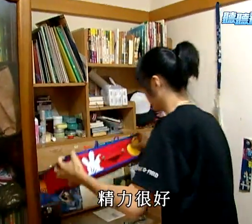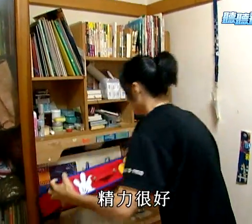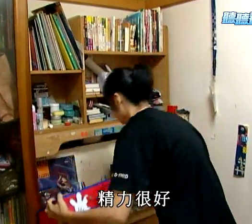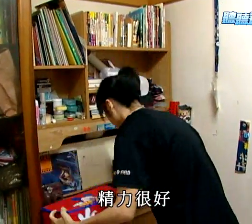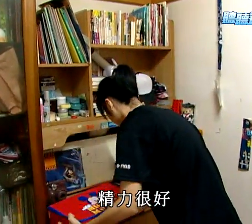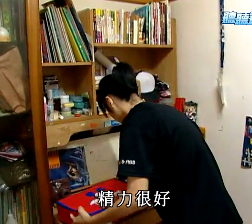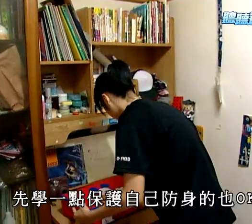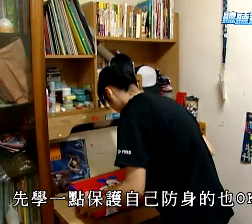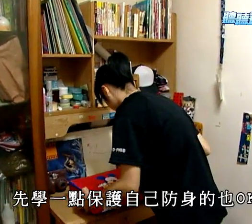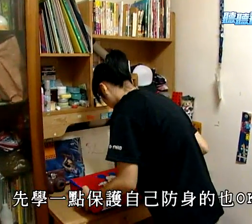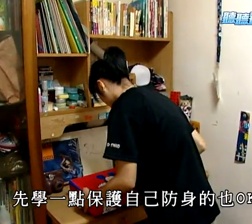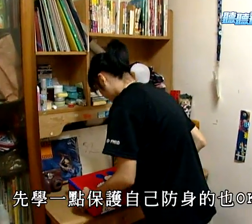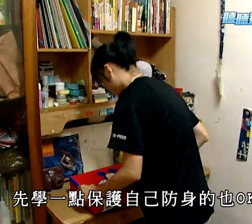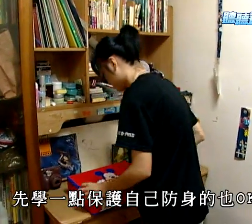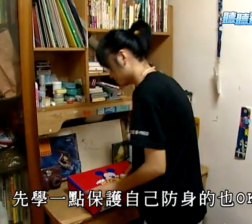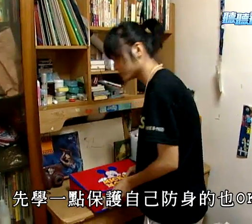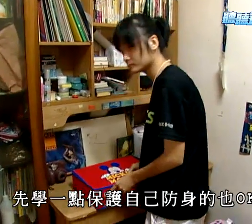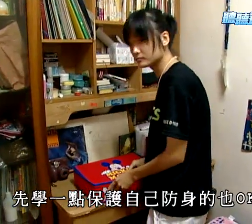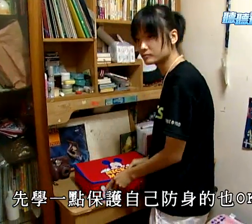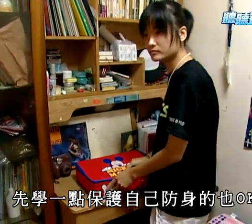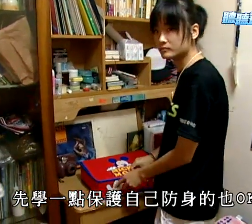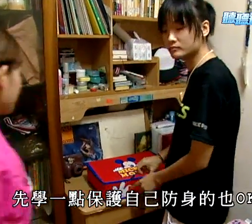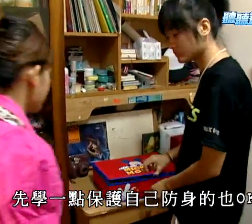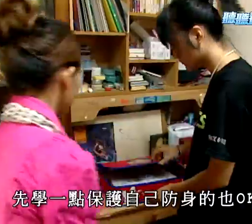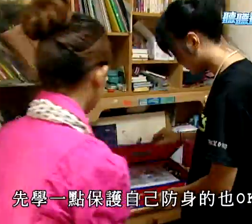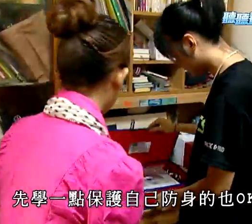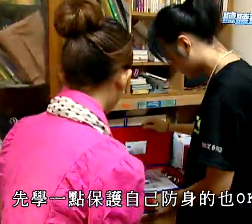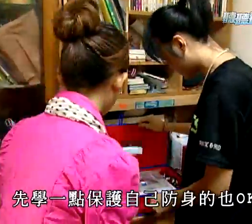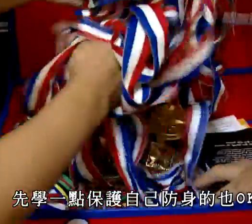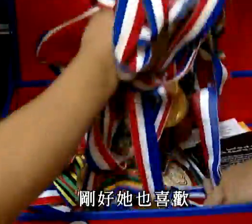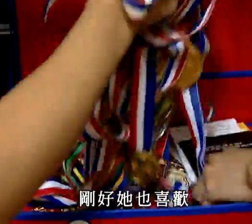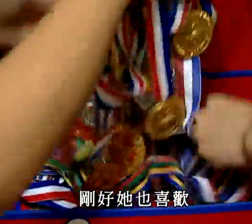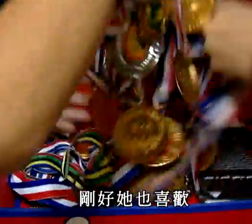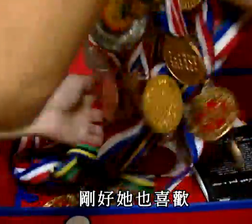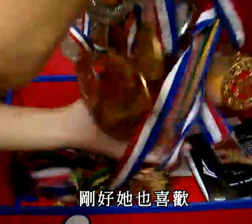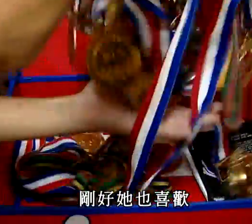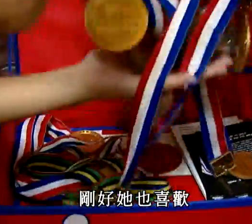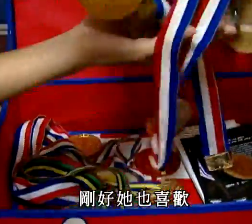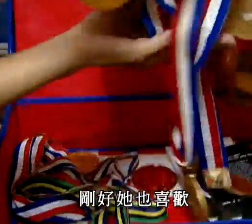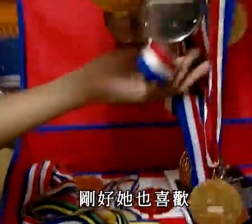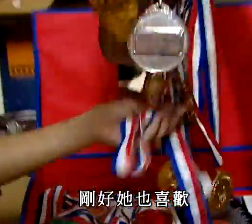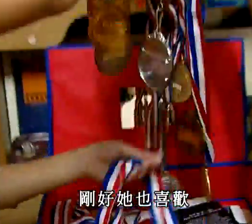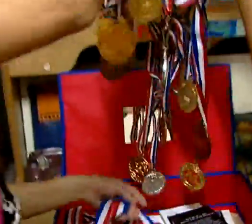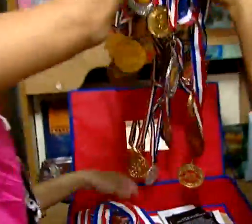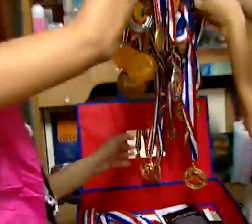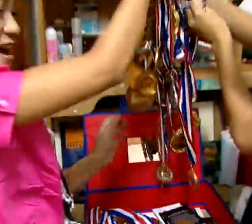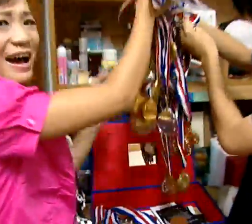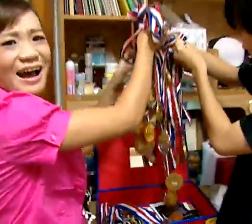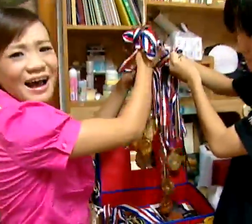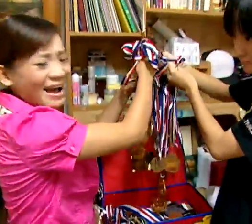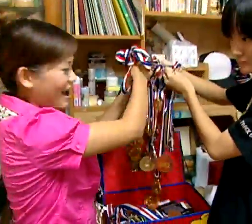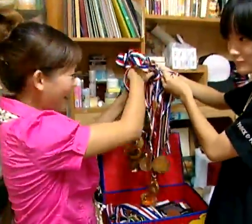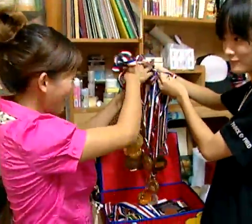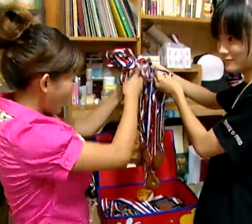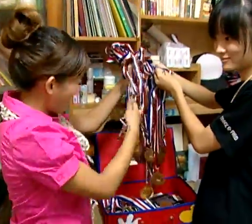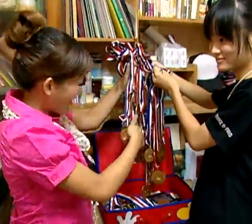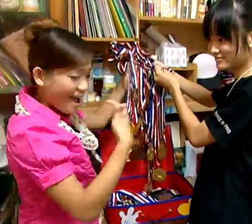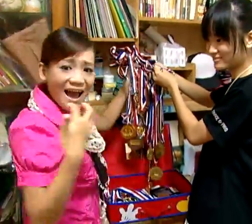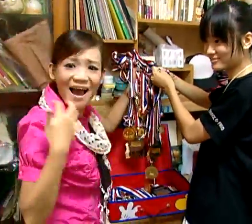好，先学一点保护自己防身的也 OK， 刚好他也喜欢。 哇，